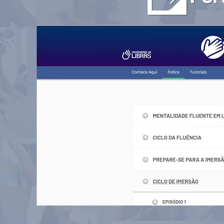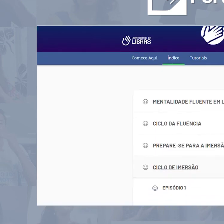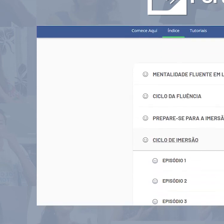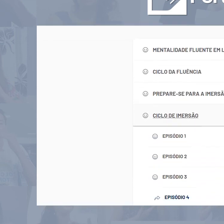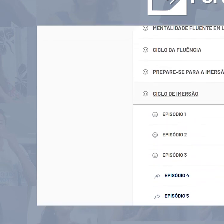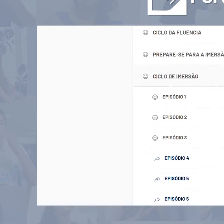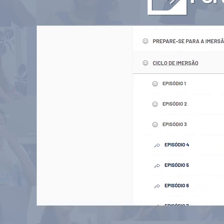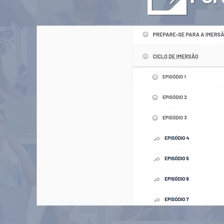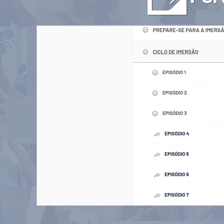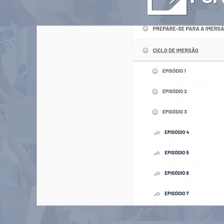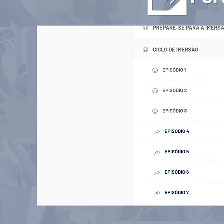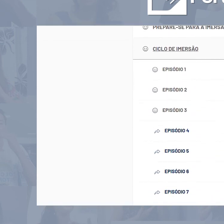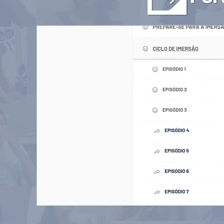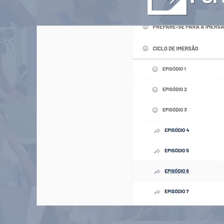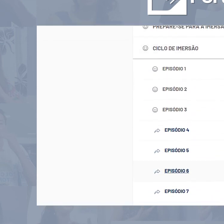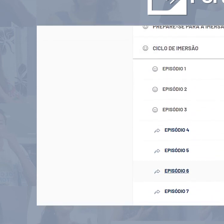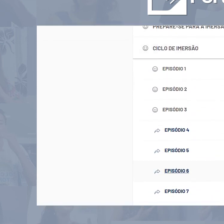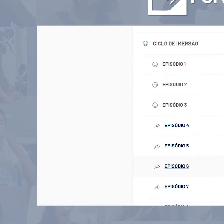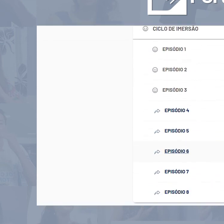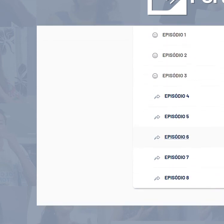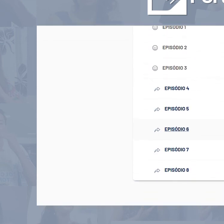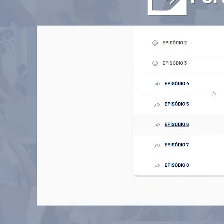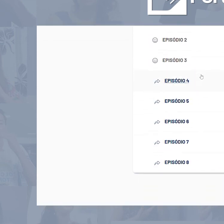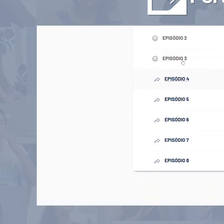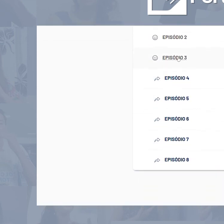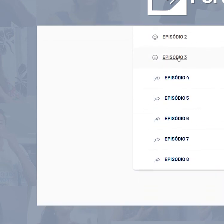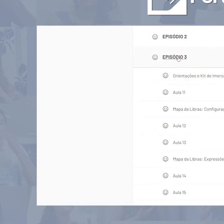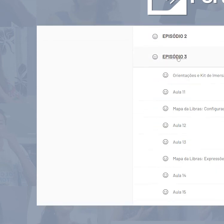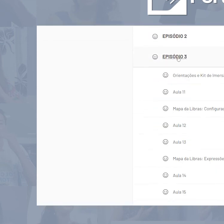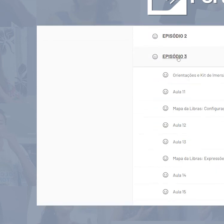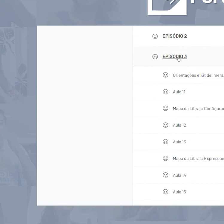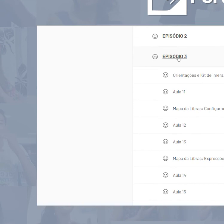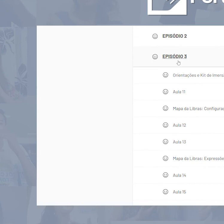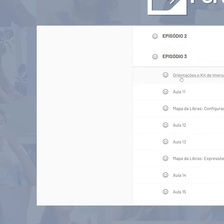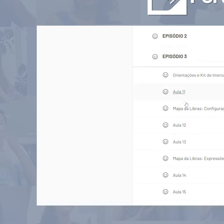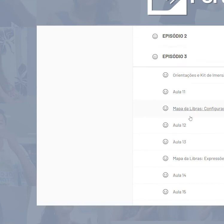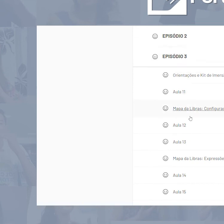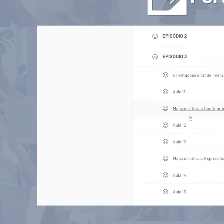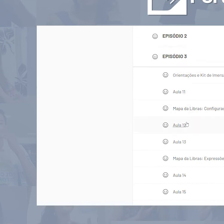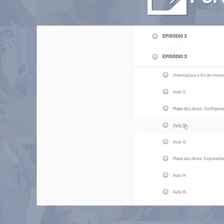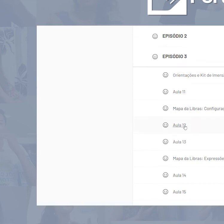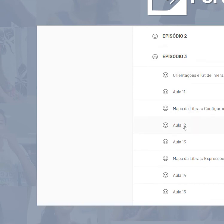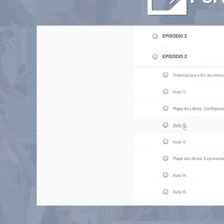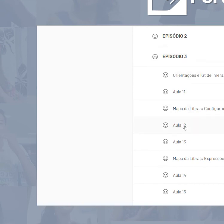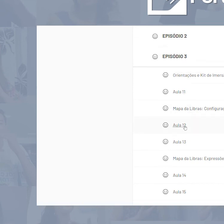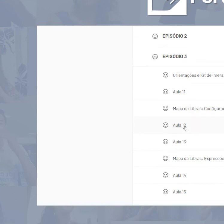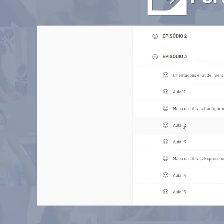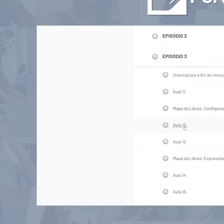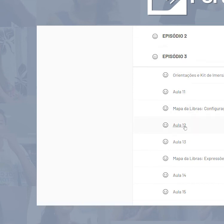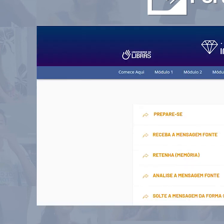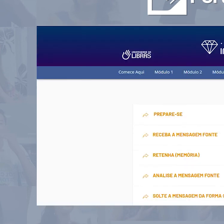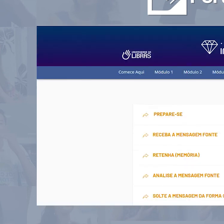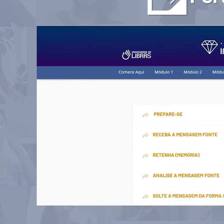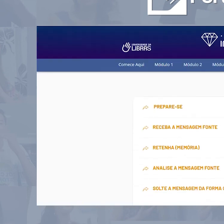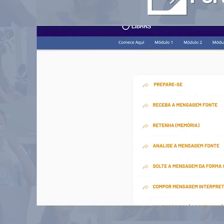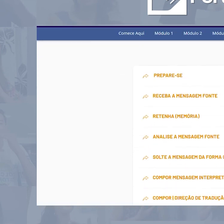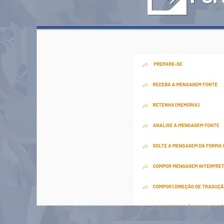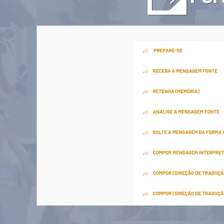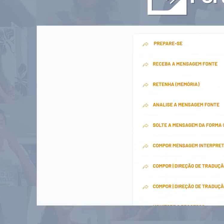para que você possa dar o seu próximo passo ideal na Libras, com todo o direcionamento necessário, e assim você poder aprender,